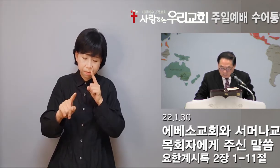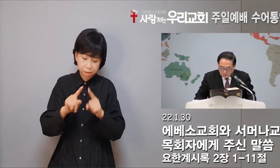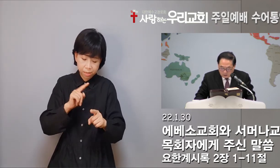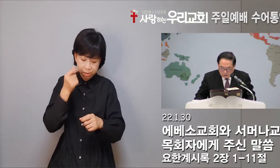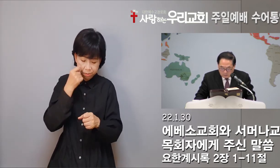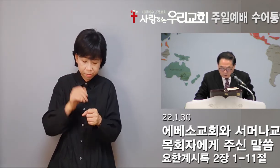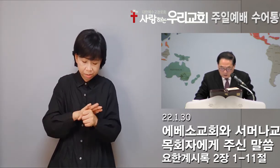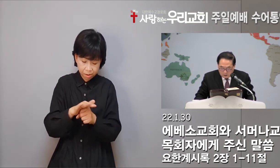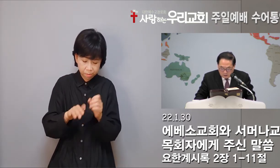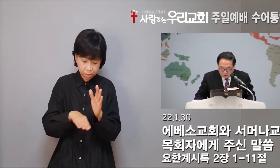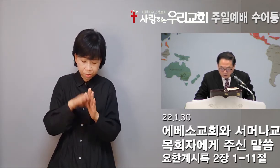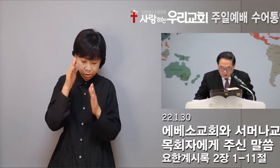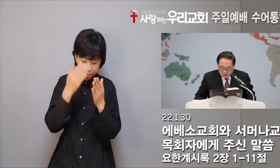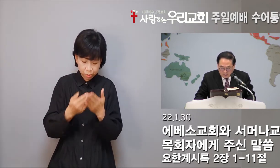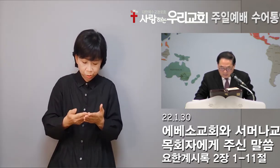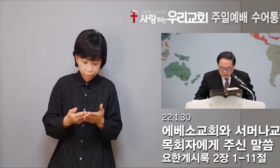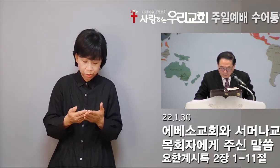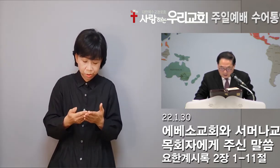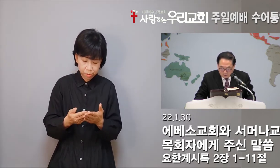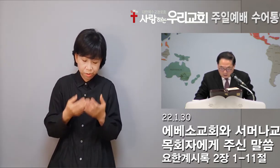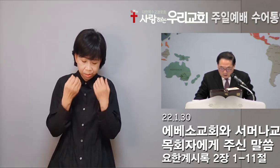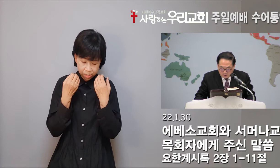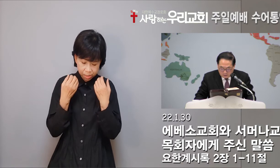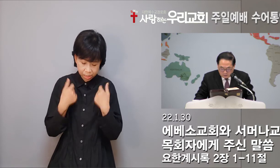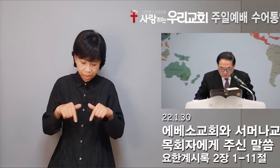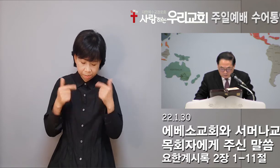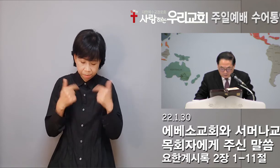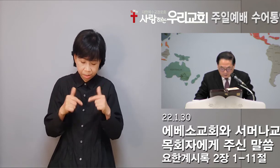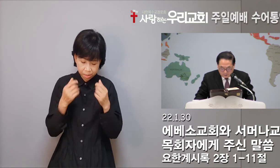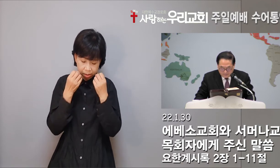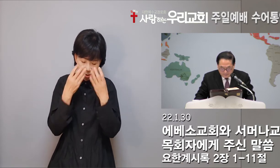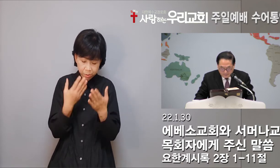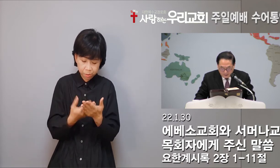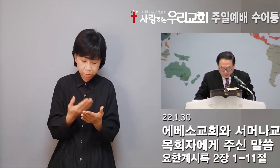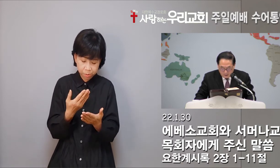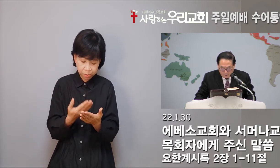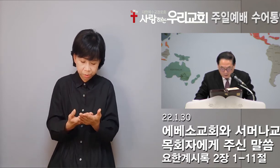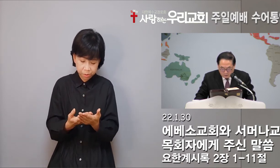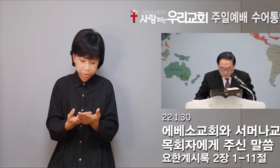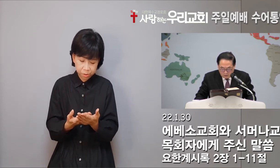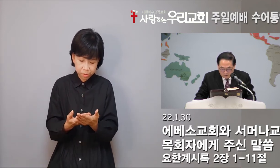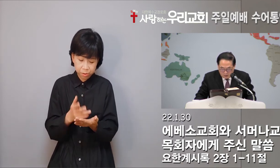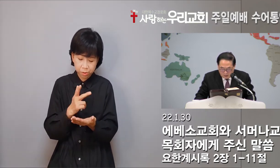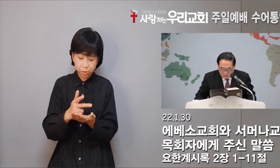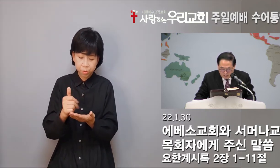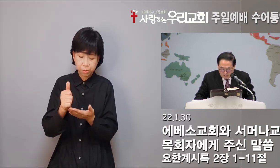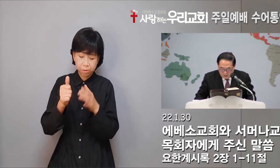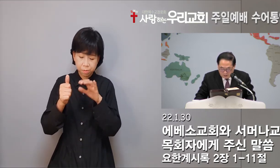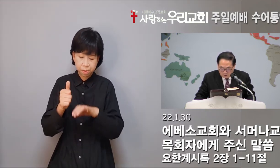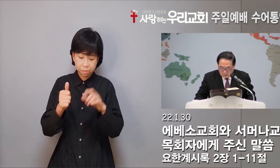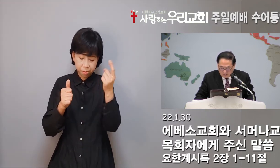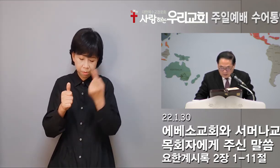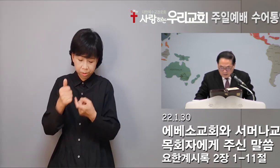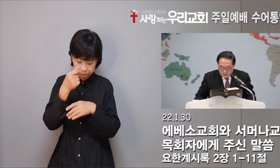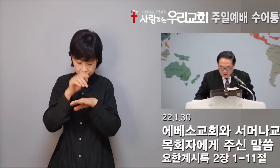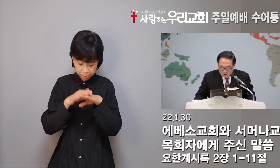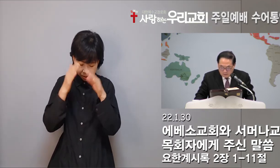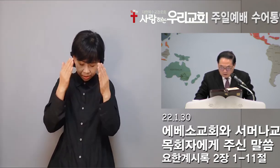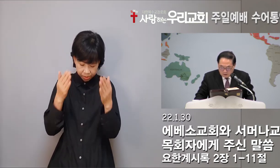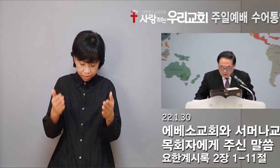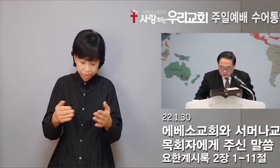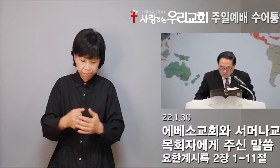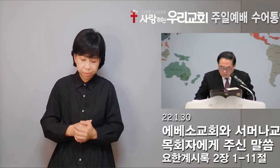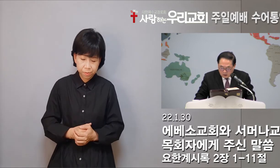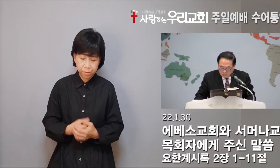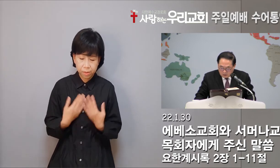자비로 채워주시는 우리의 영혼을 날마다 새롭게 하여 주시옵소서. 오늘 또 주님 전에 나와 예배 드렸습니다.